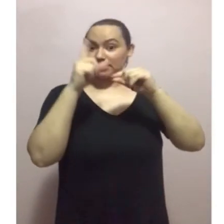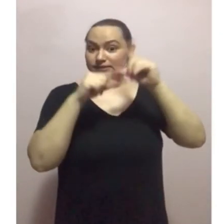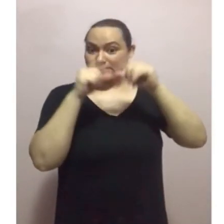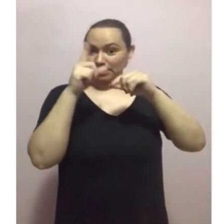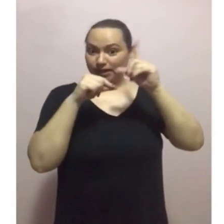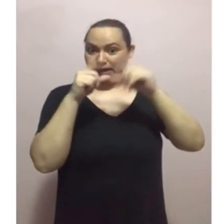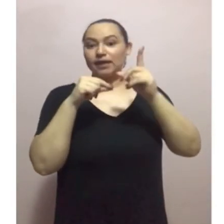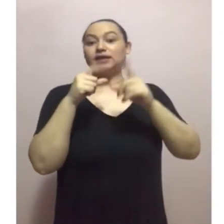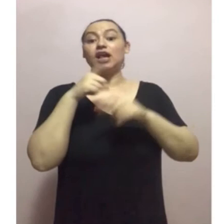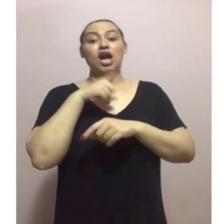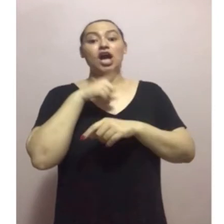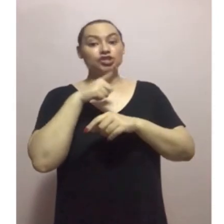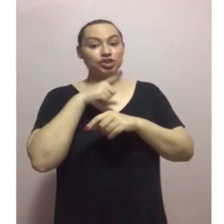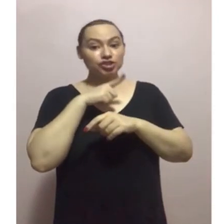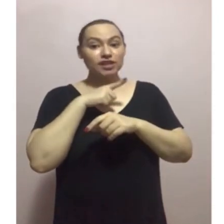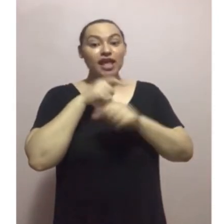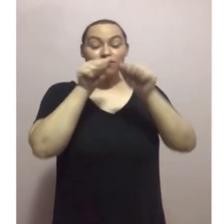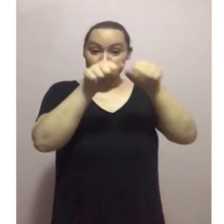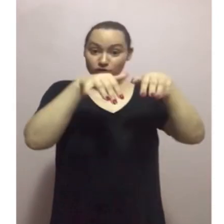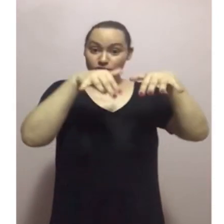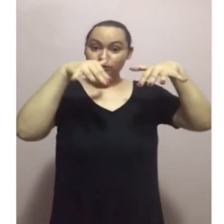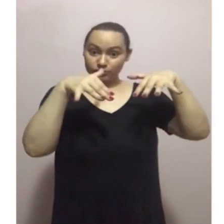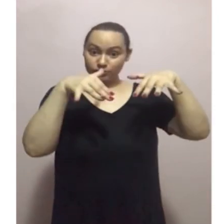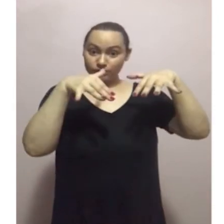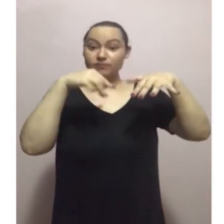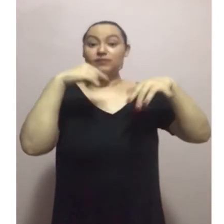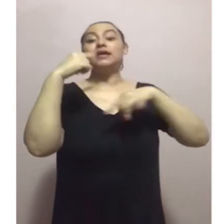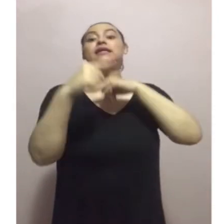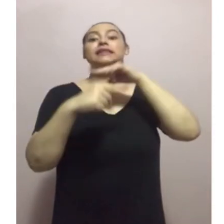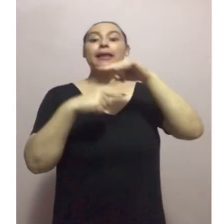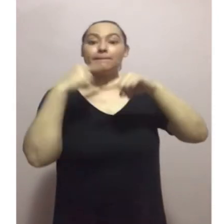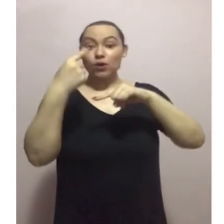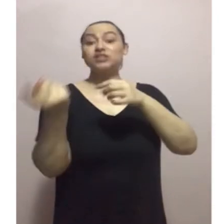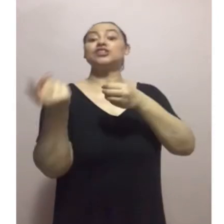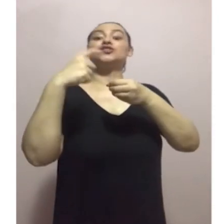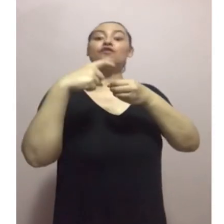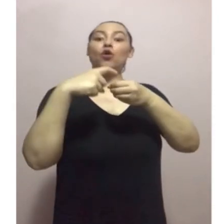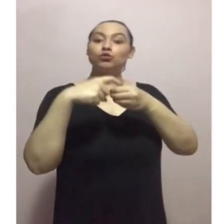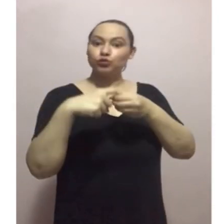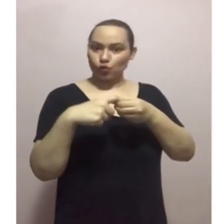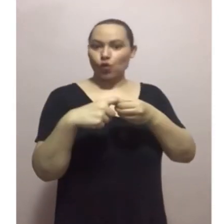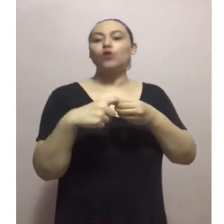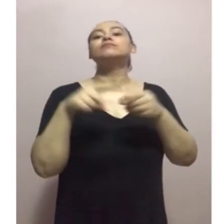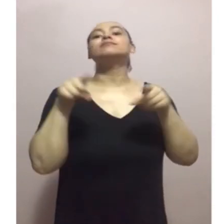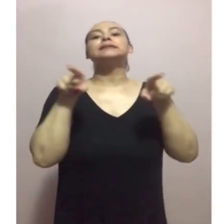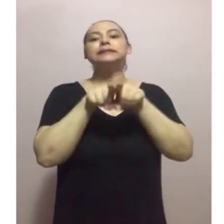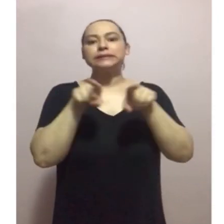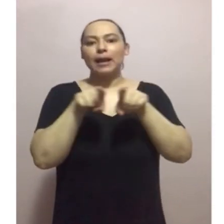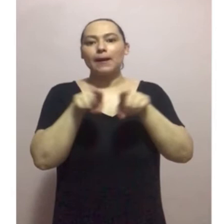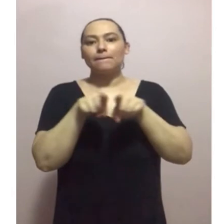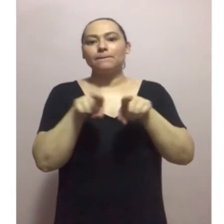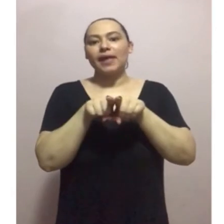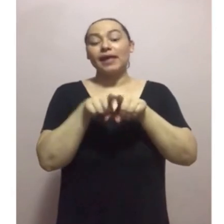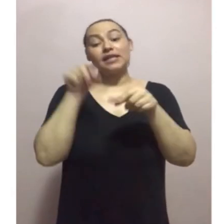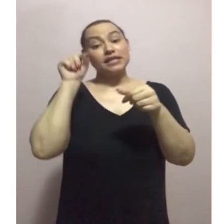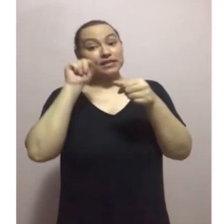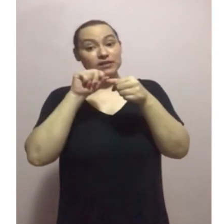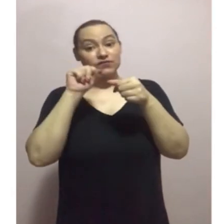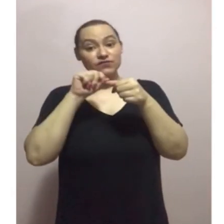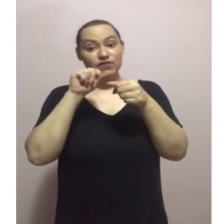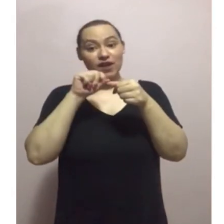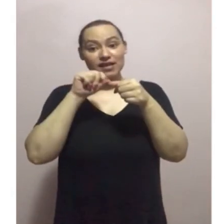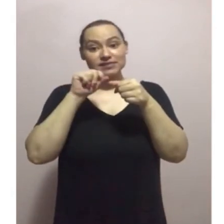do público e depois a gente voltou e teve uma grande emoção, né, de voltar também